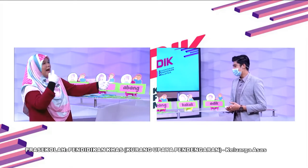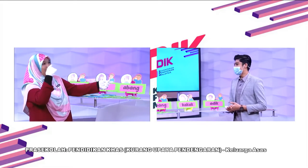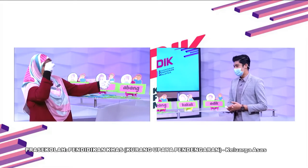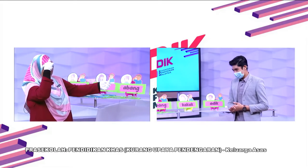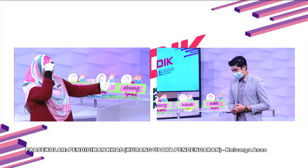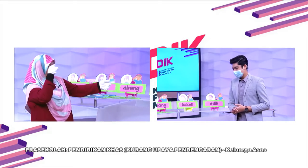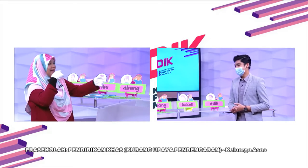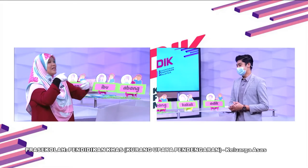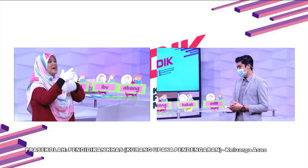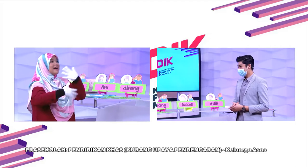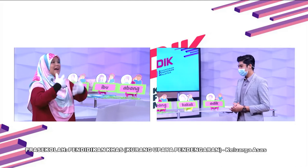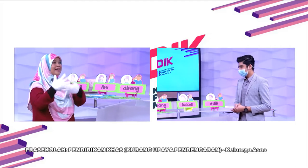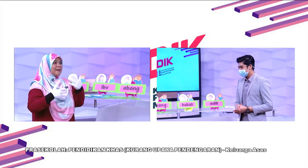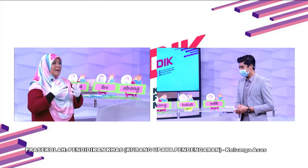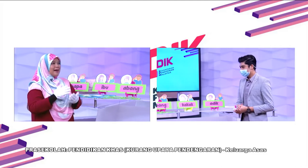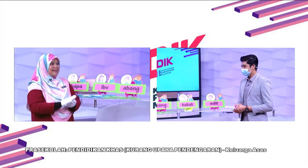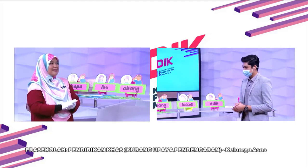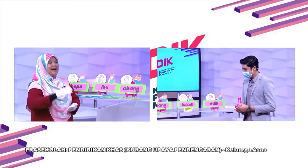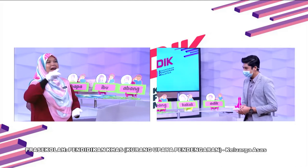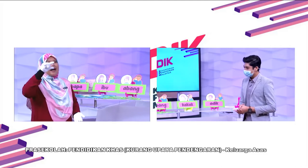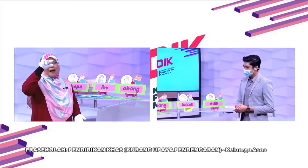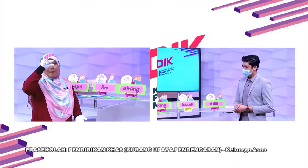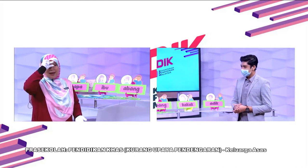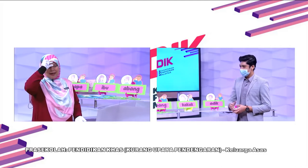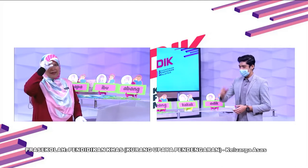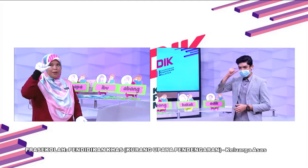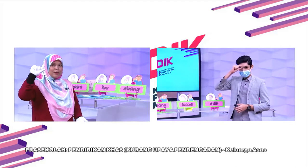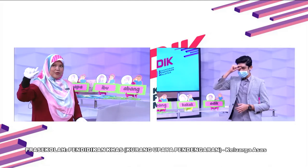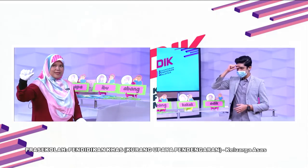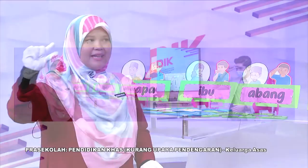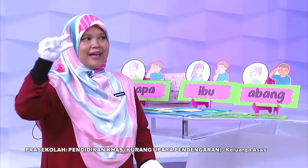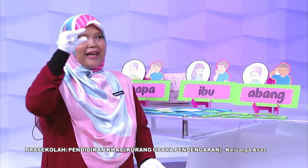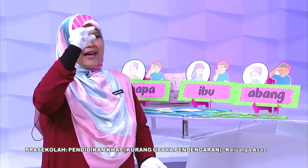Abang Keisya abang-abang Habib Rizieq